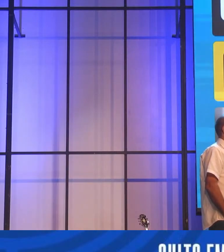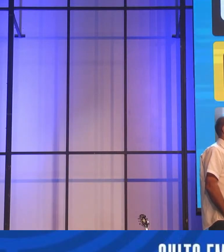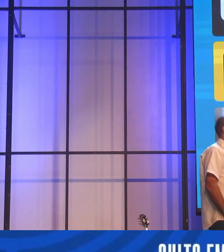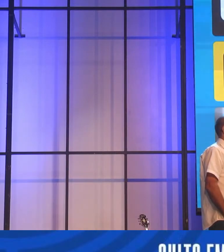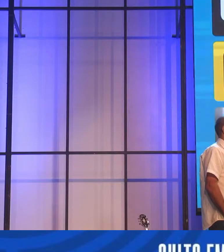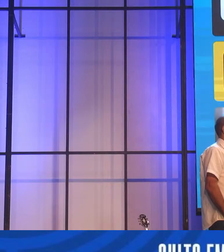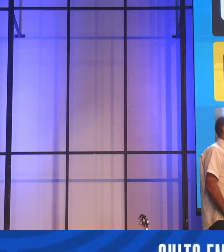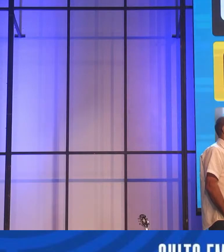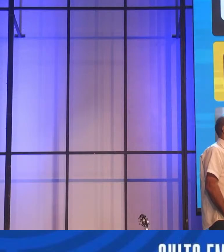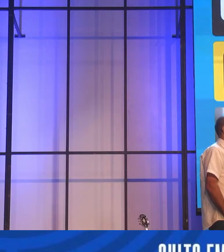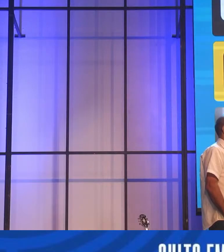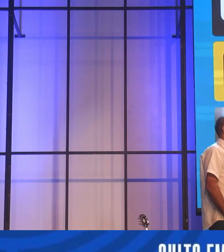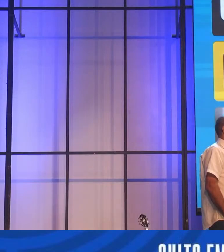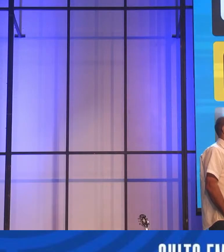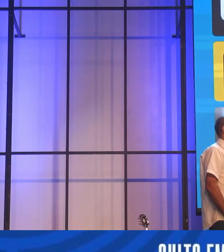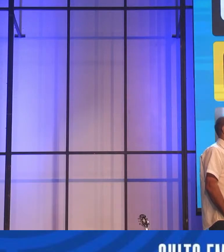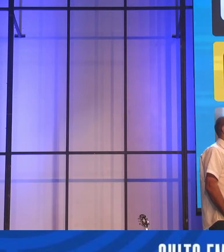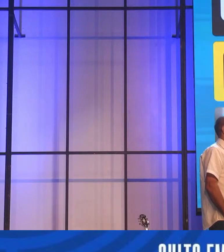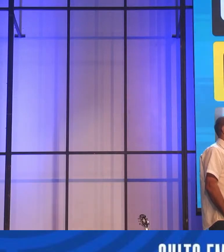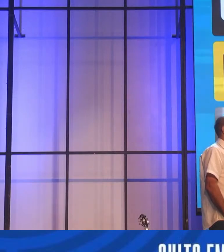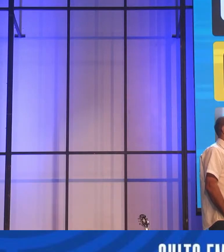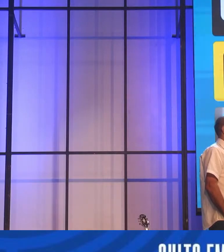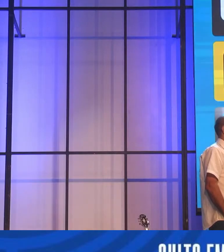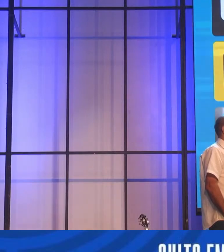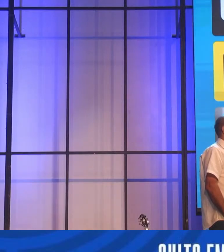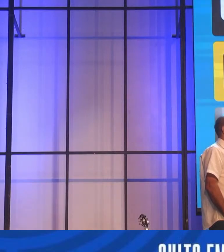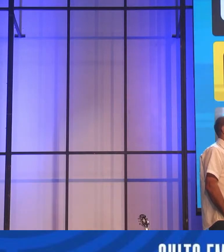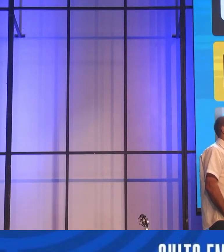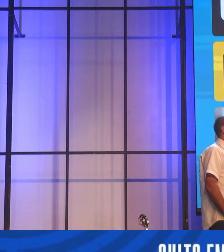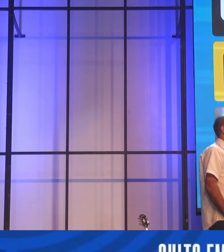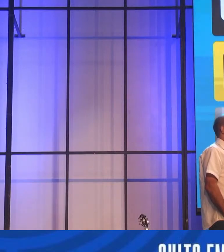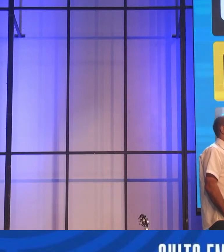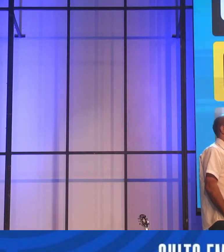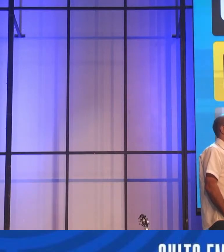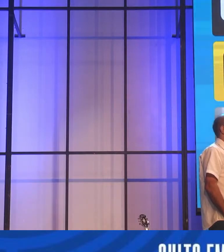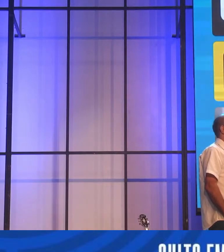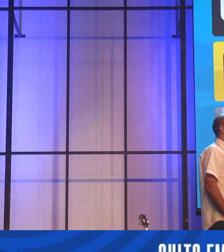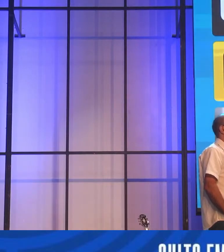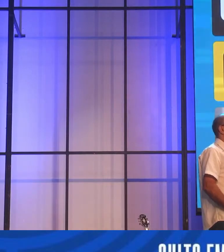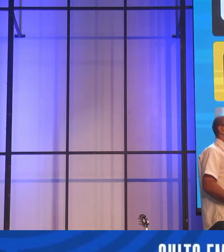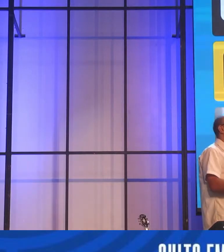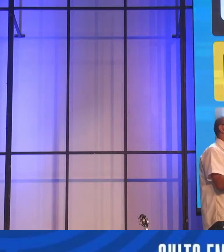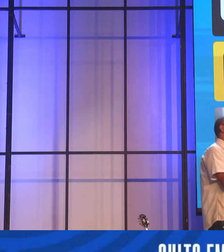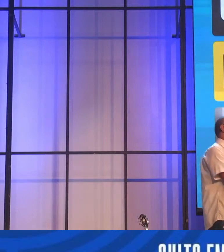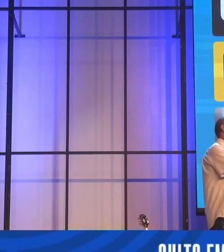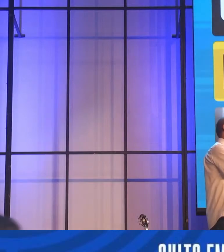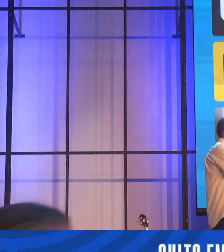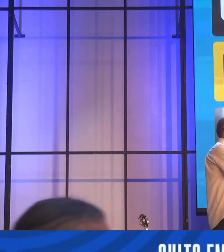abençoe. É isso aí. Ô, Lala, o que mais tem é vovô e vovó, né? Olá, tudo bem? Deus